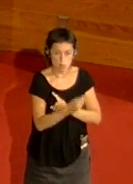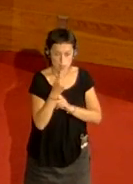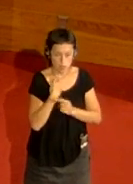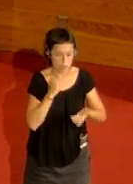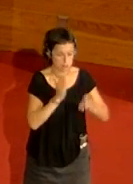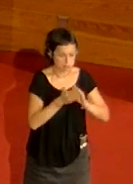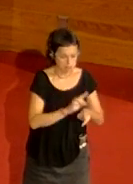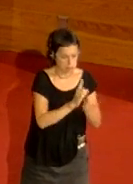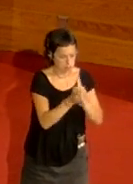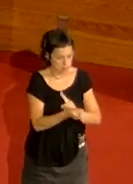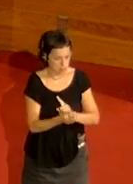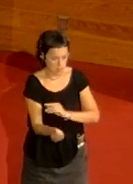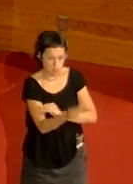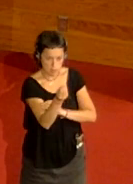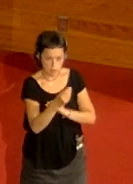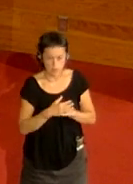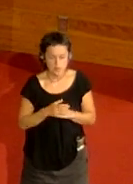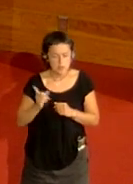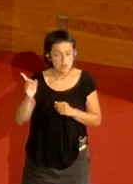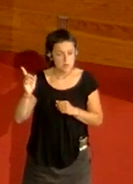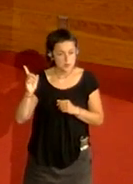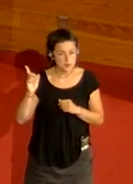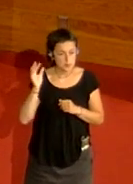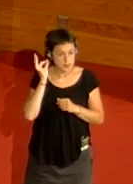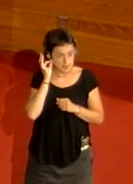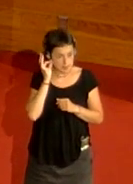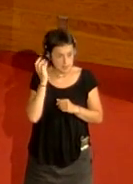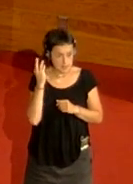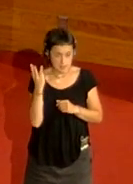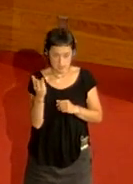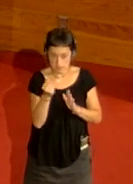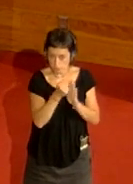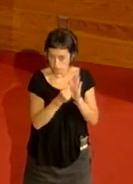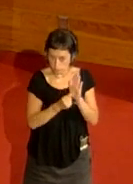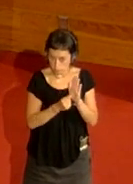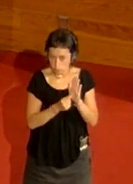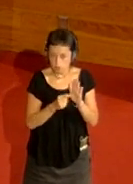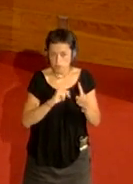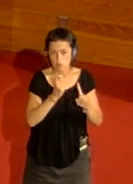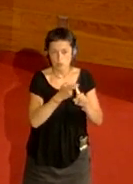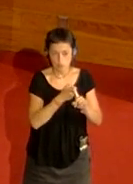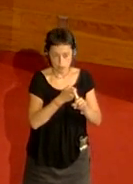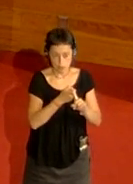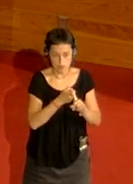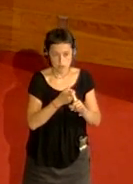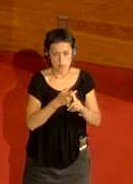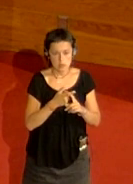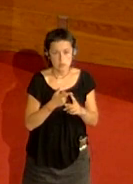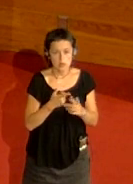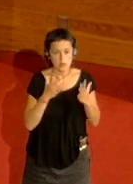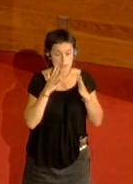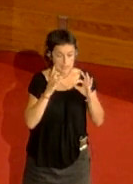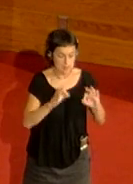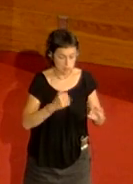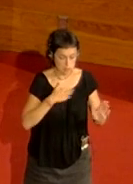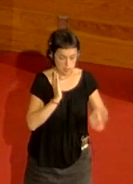modificarlos eh ella identificaba eso los tres nodos que os que os señalo identificaba como riesgos para la intervención